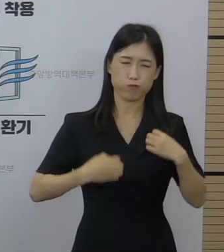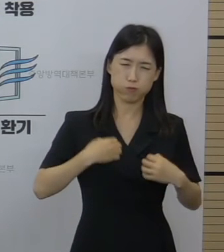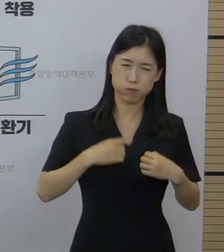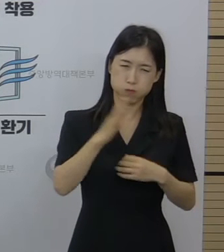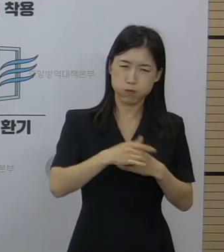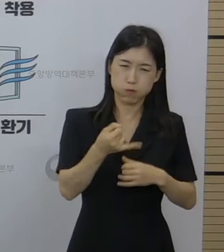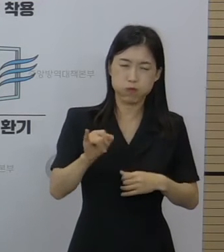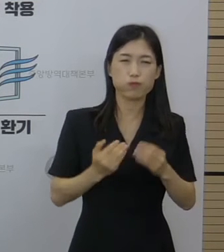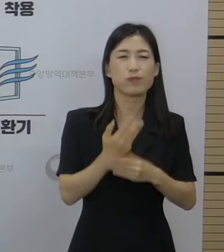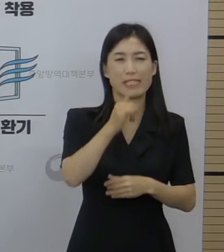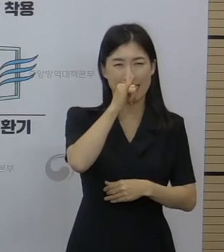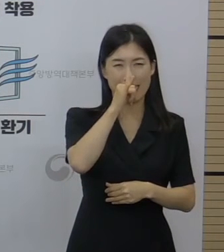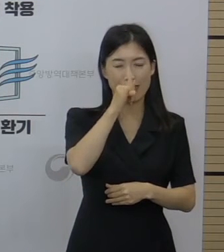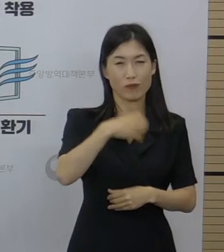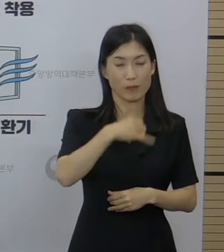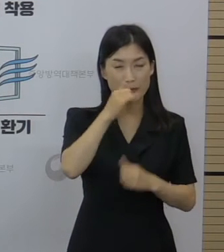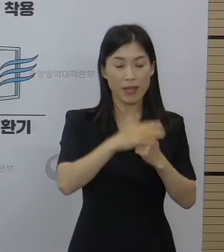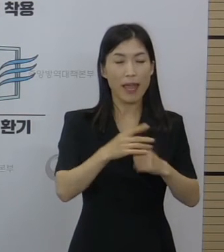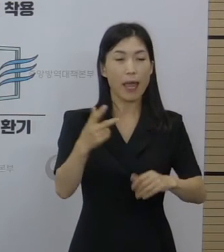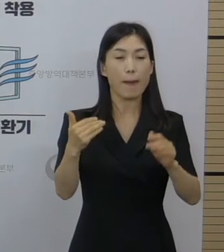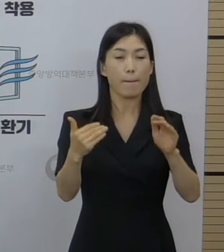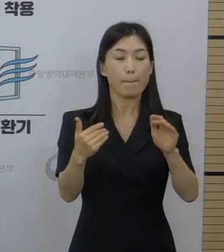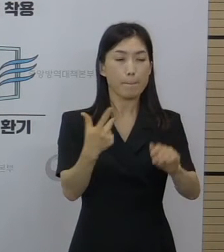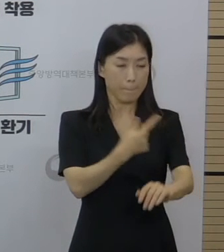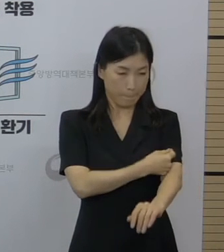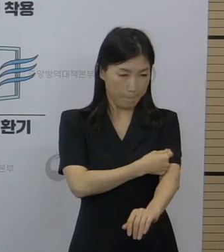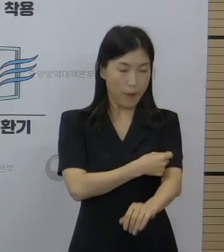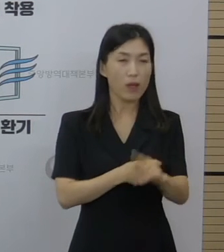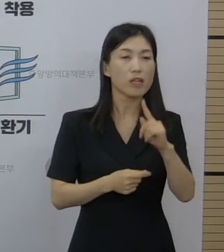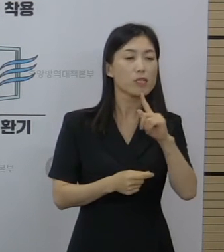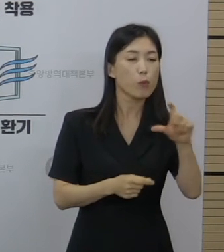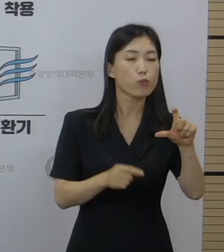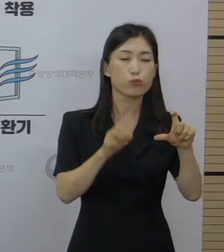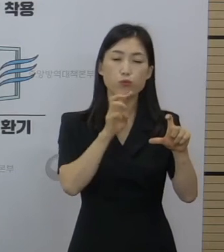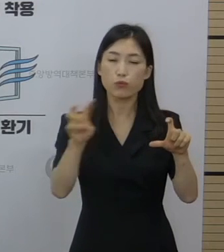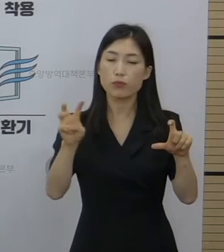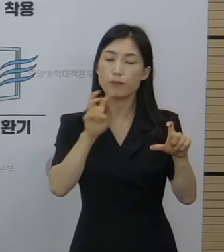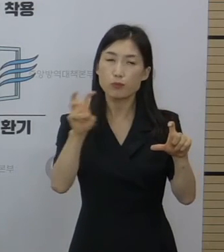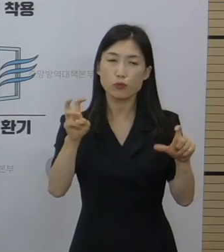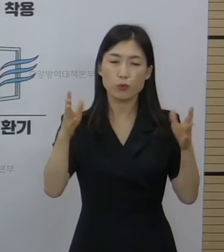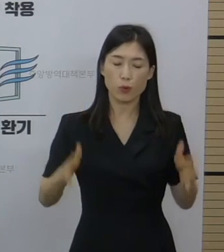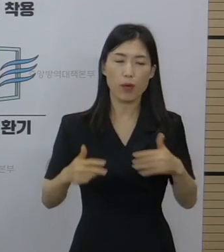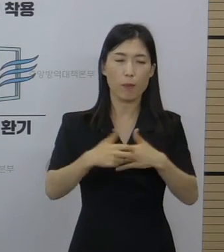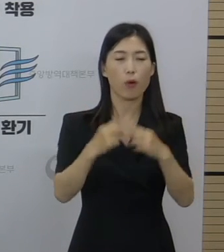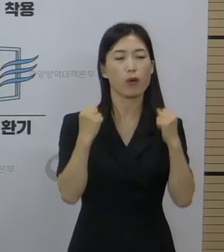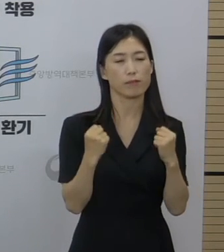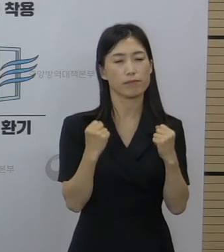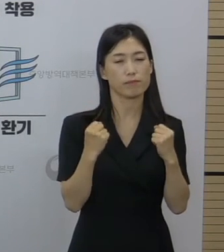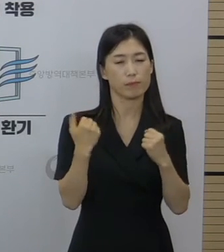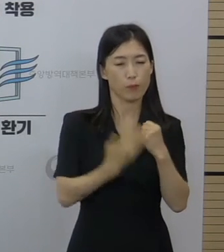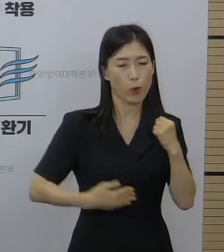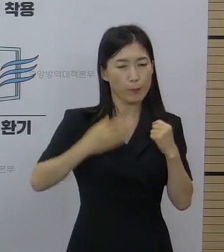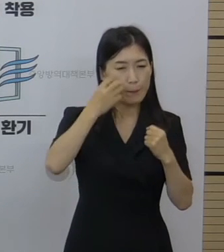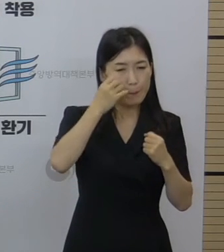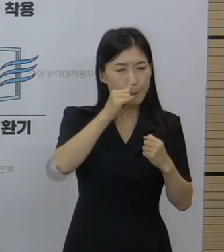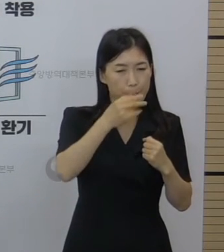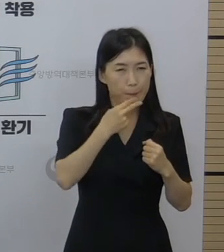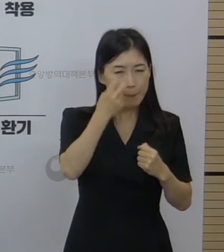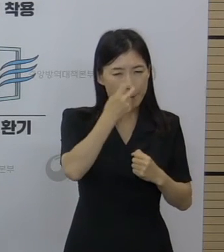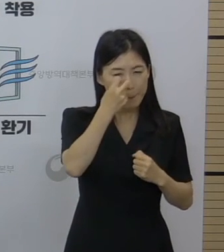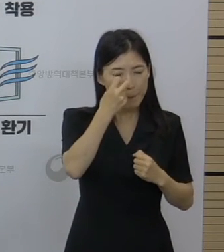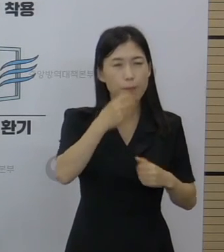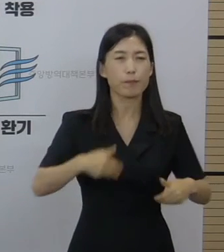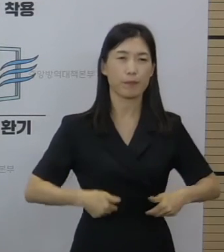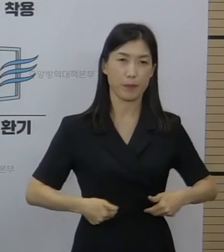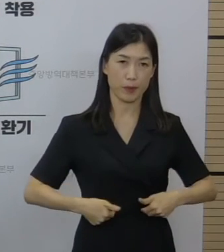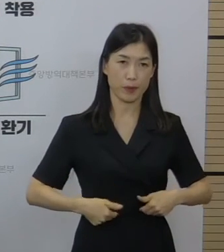위해서는 접종 후에 15분 내지 30분간 접종 기간에 머물면서 이상 반응이 생기는지에 대한 관찰을 하는